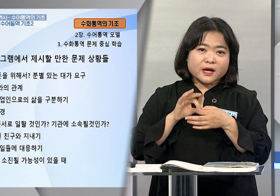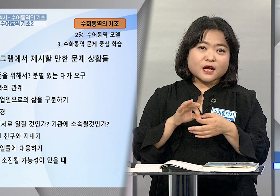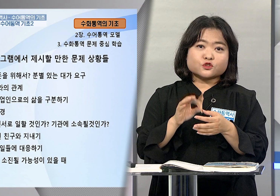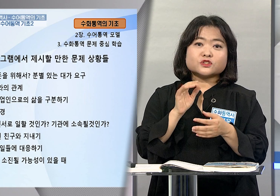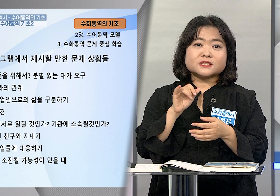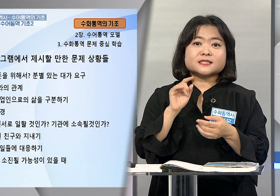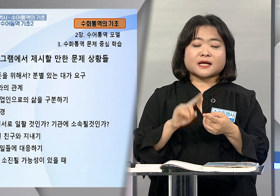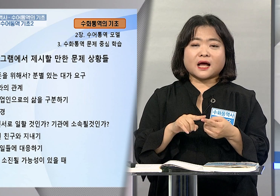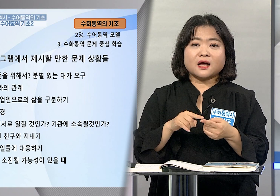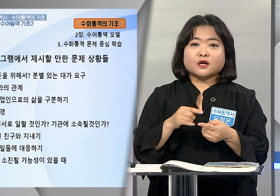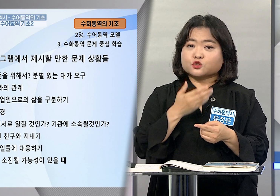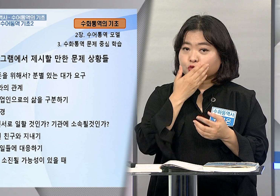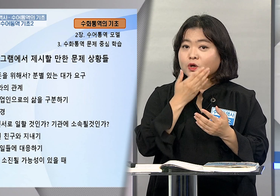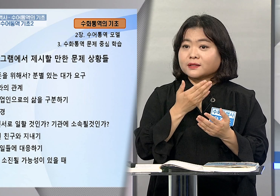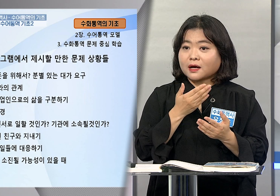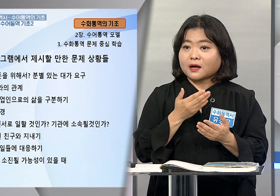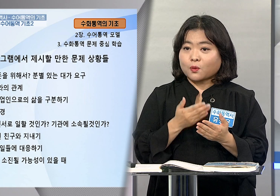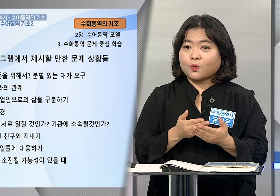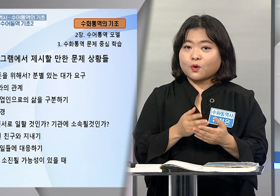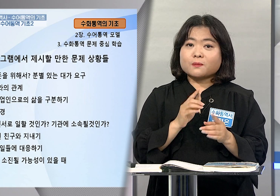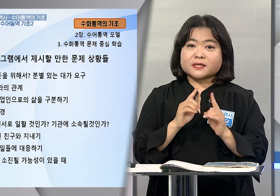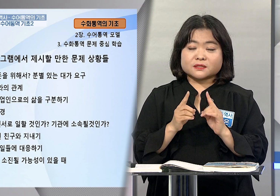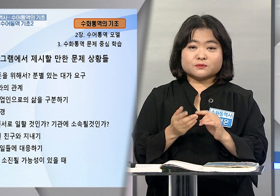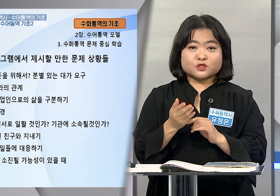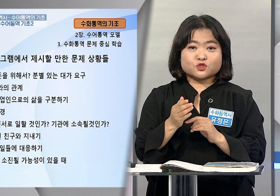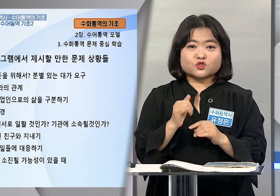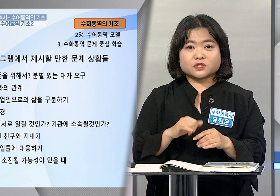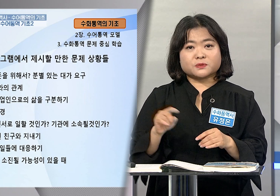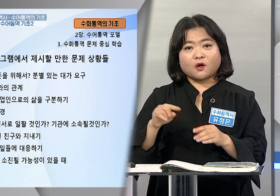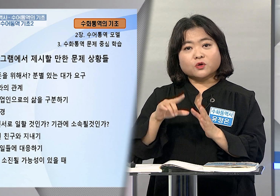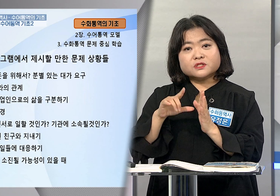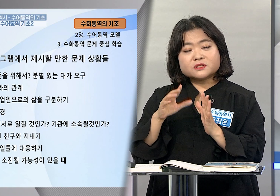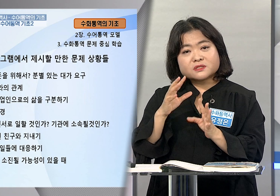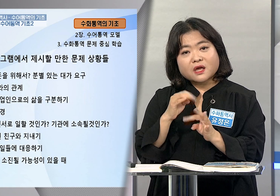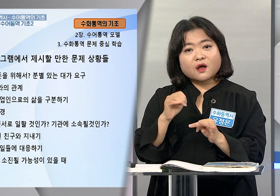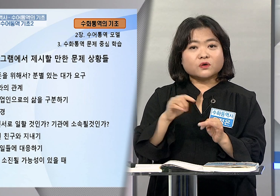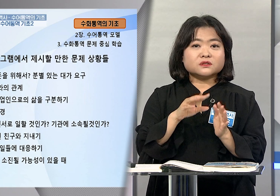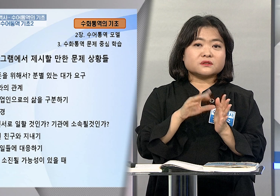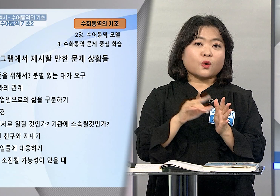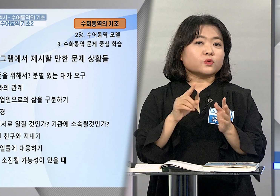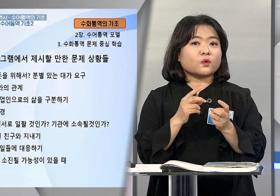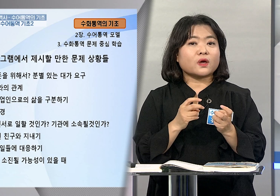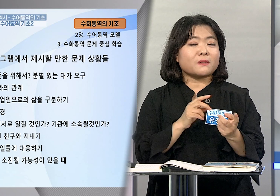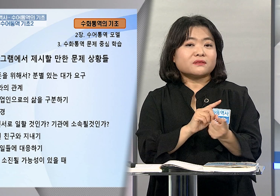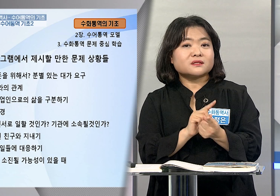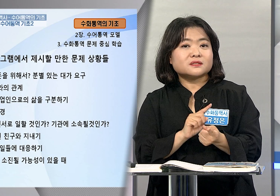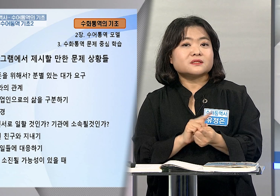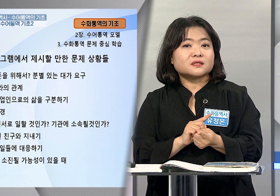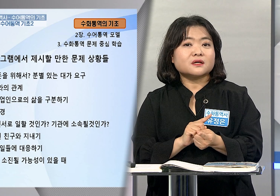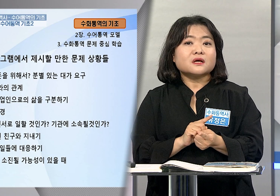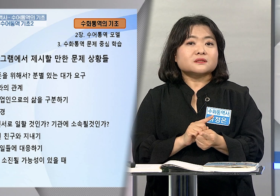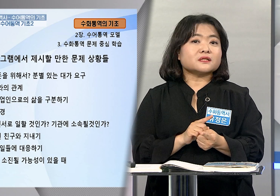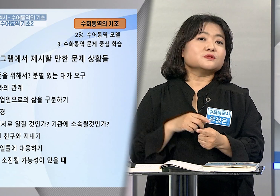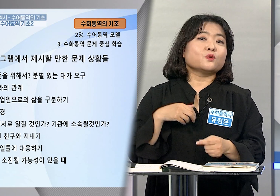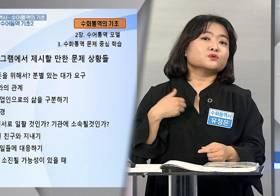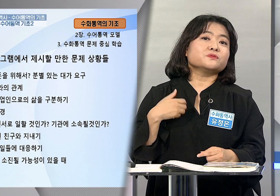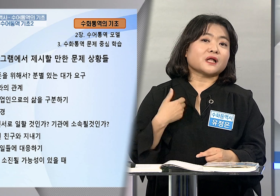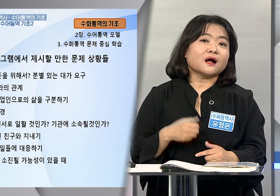수 있는지가 중요하다라고 말씀드릴 수 있습니다. 언제 어느 때 어떻게 만나질지 사실 모릅니다.